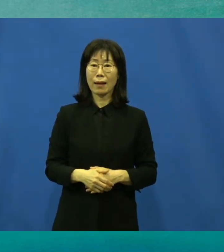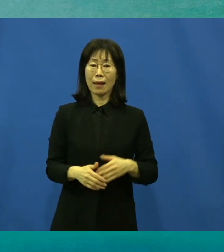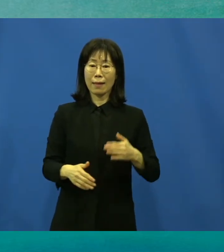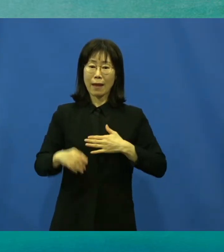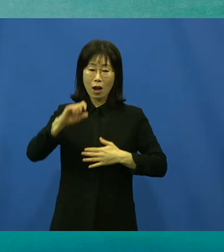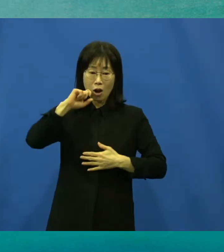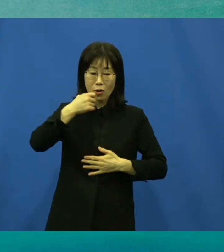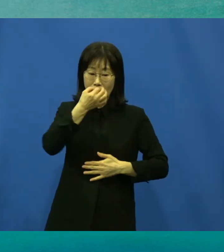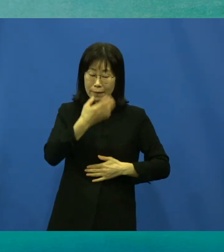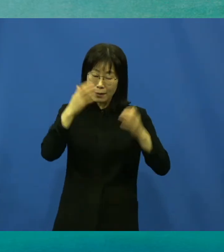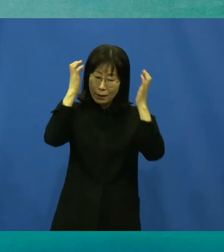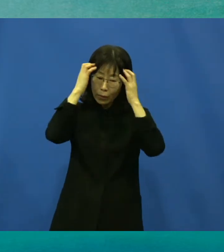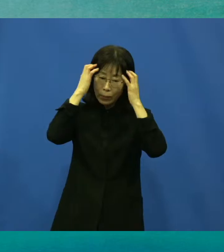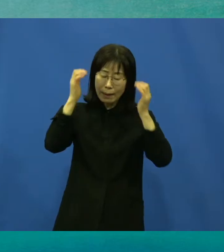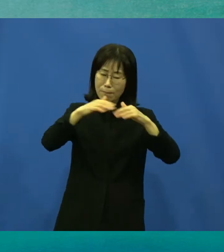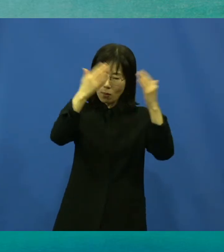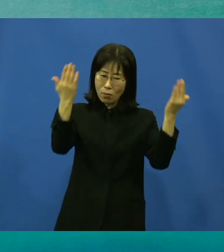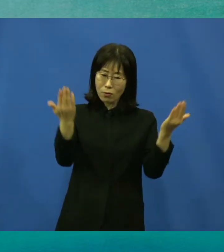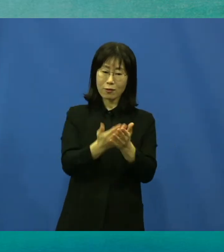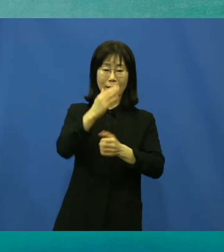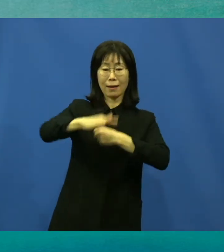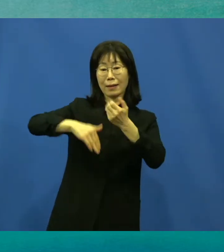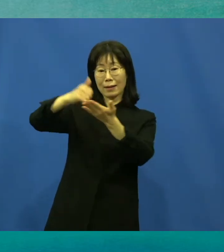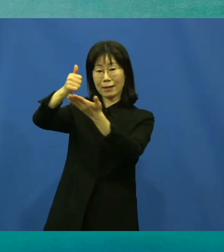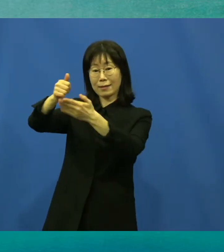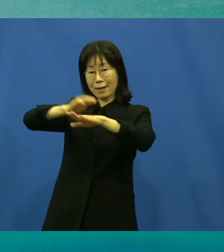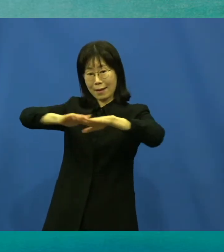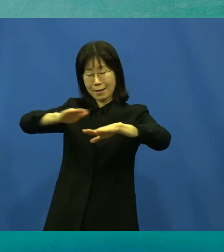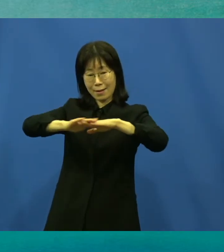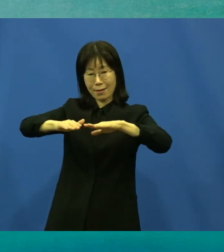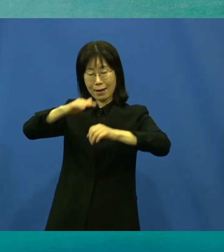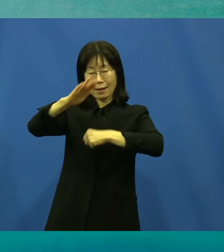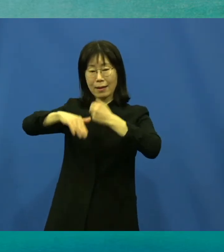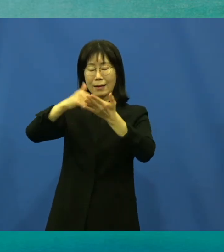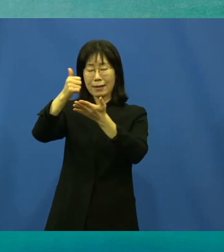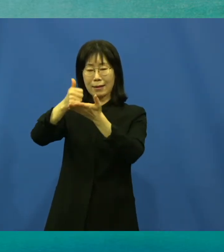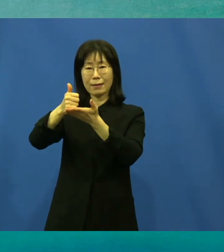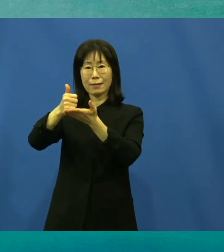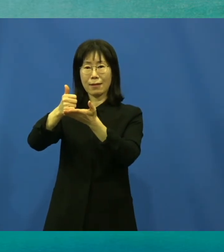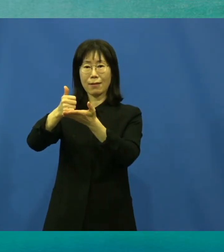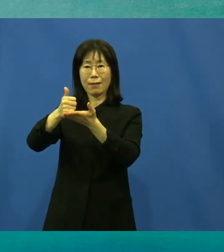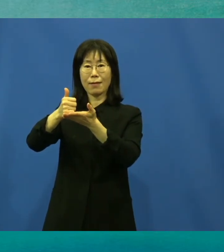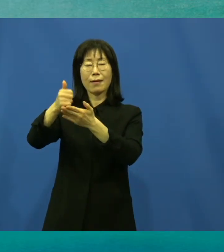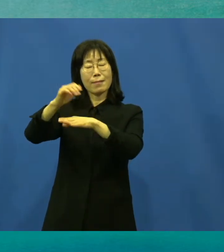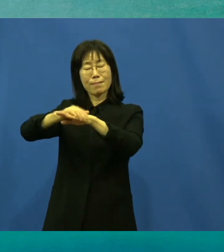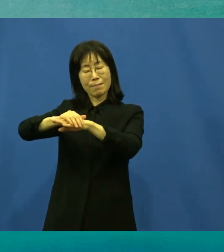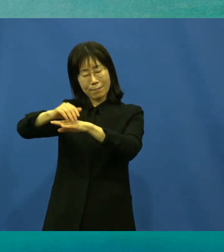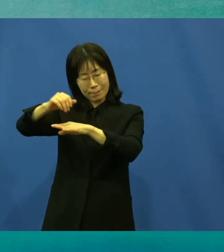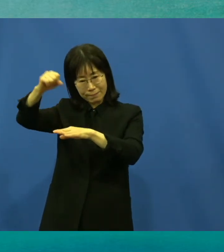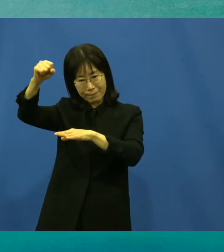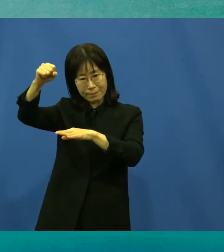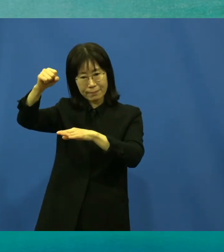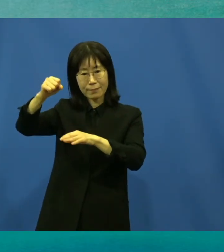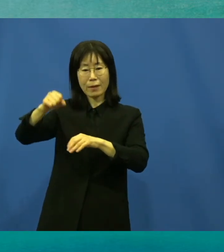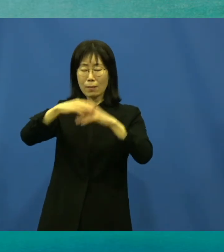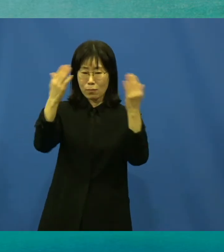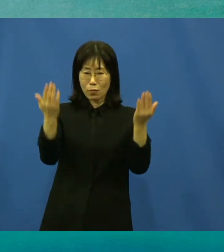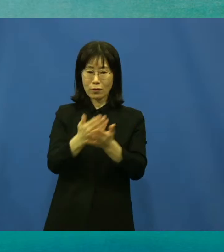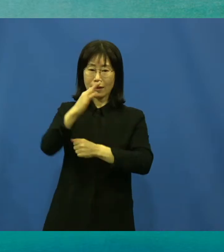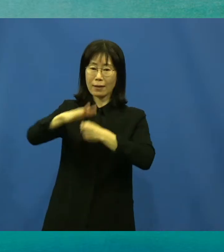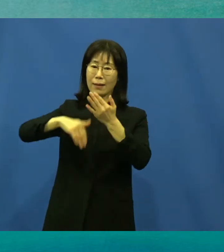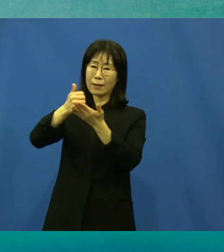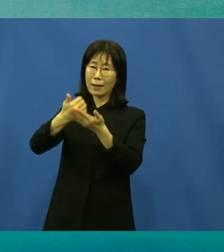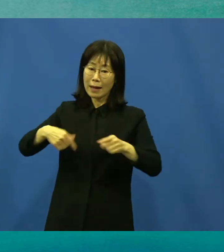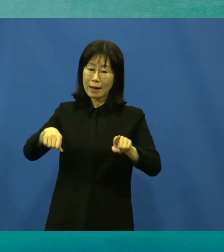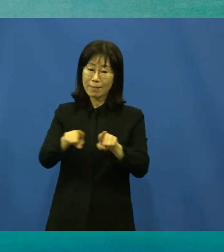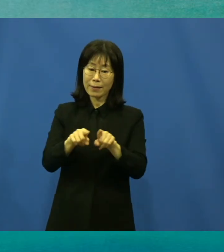계신다, 이 문제를 하나님이 알고 계신다, 이 문제를 하나님과 함께 풀어가고 있다는